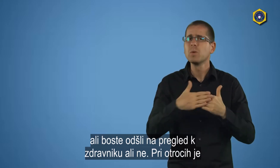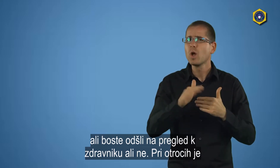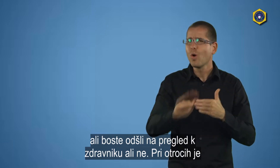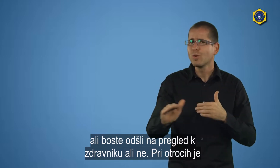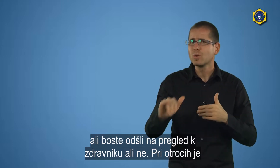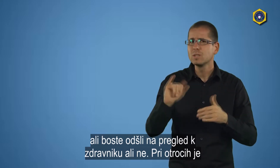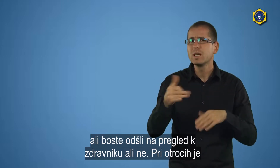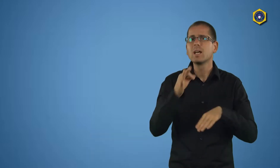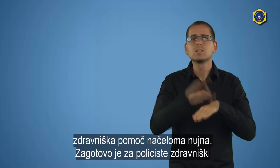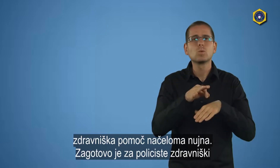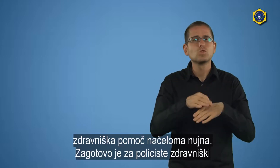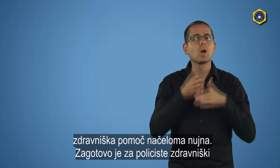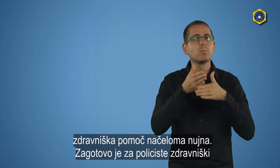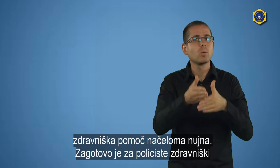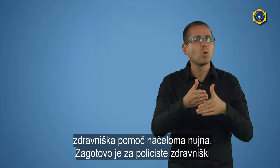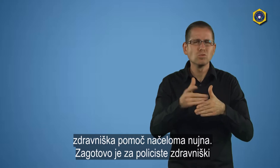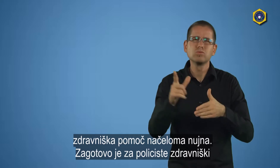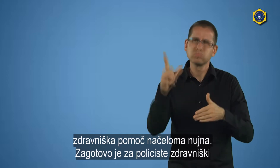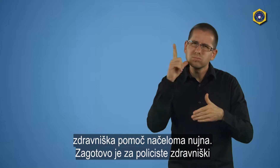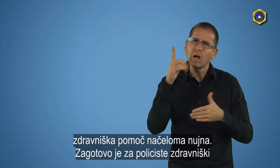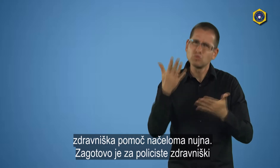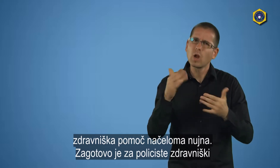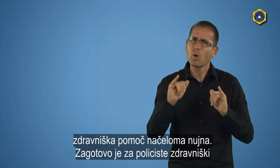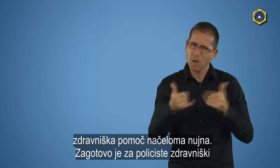Pri otrocih je zdravniška pomoč načeloma nujna.